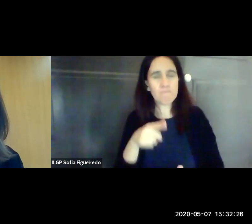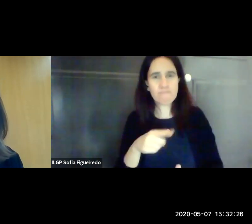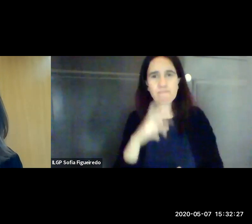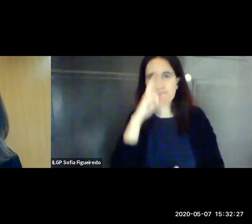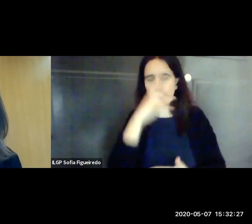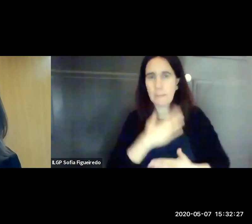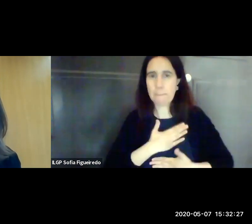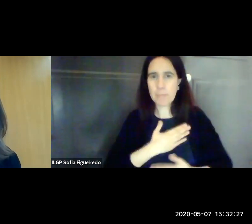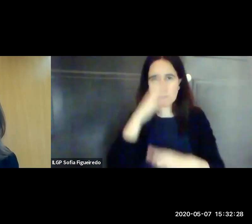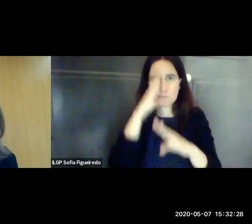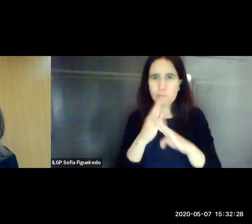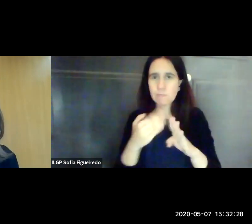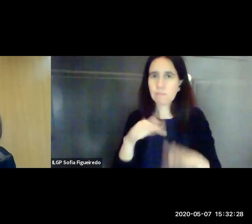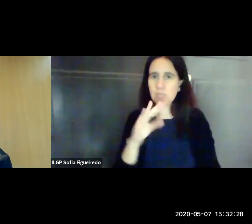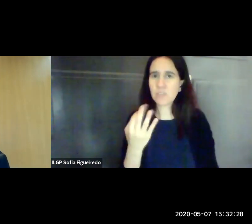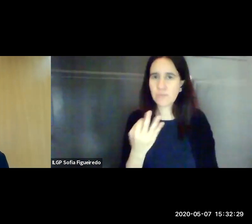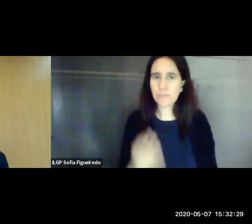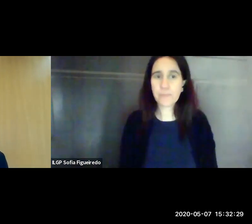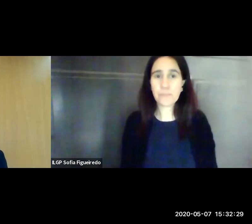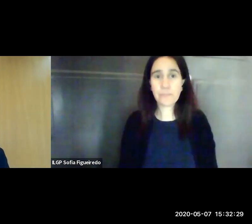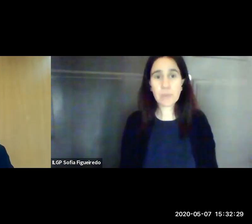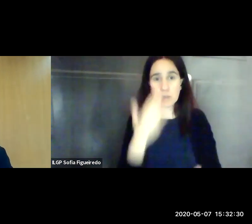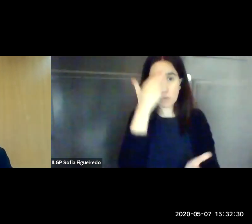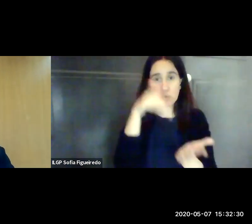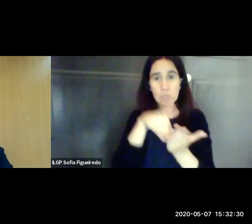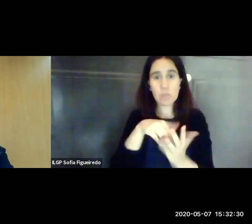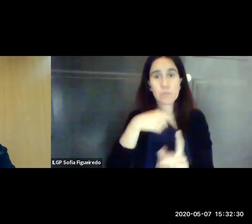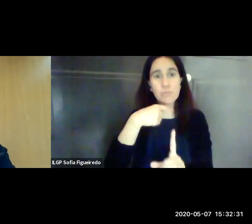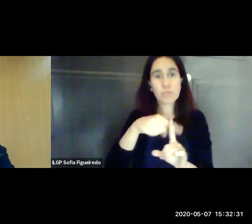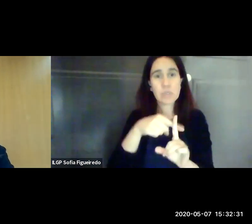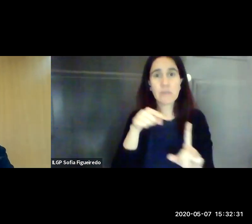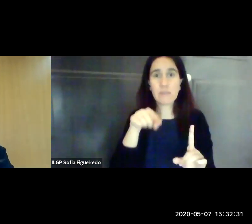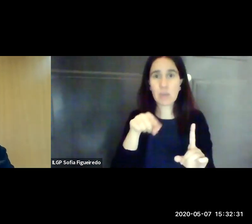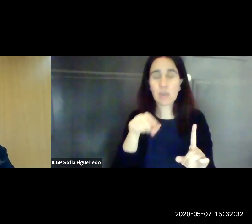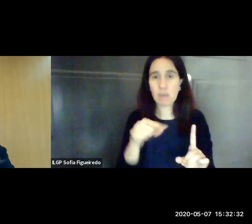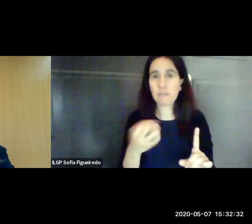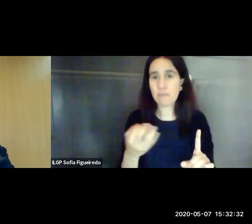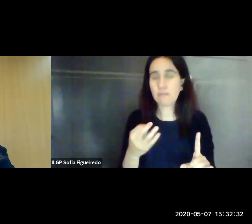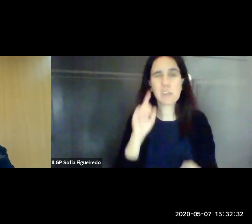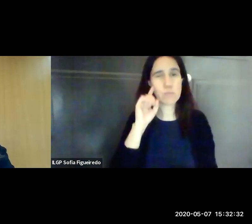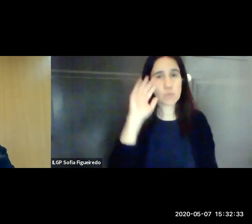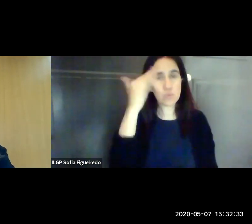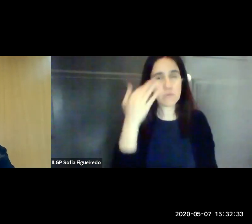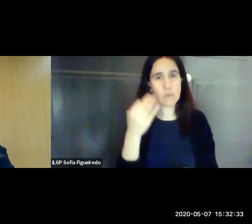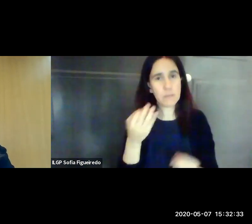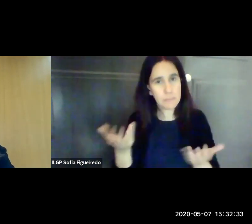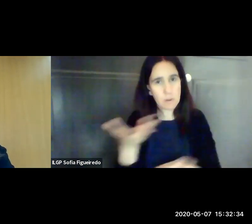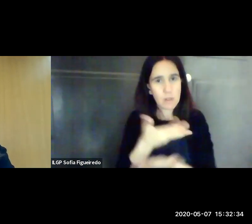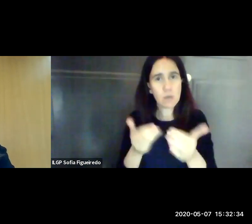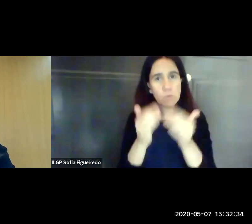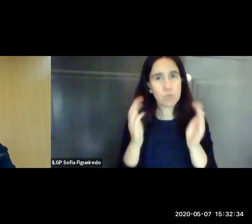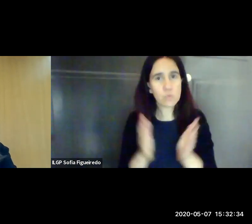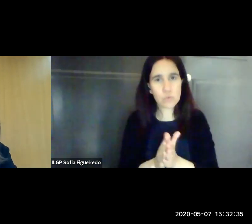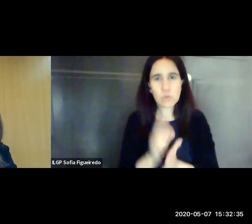resilientes. Os resultados positivos que sejam obtidos aqui são importantes e partilhar com todos é